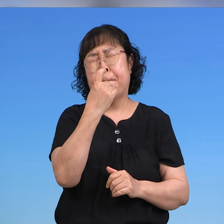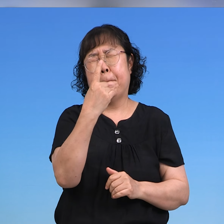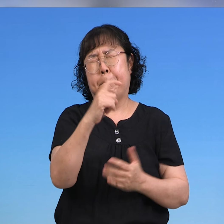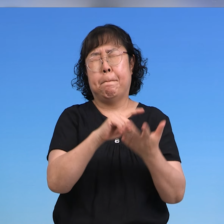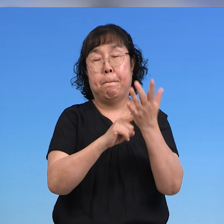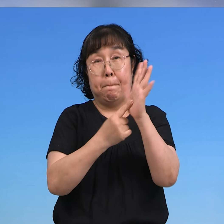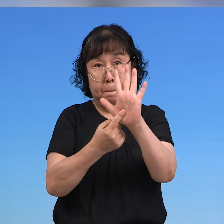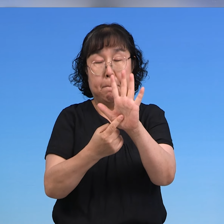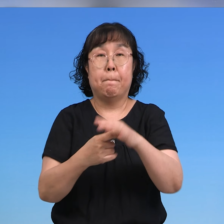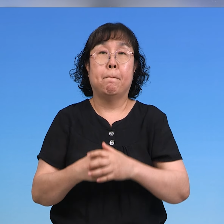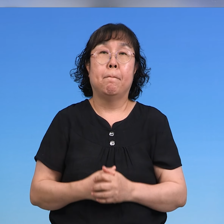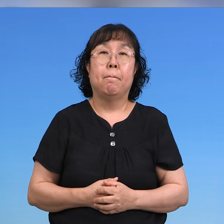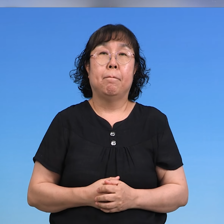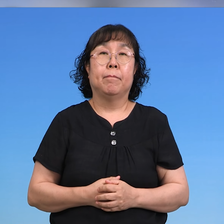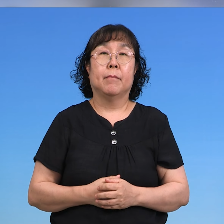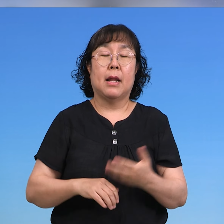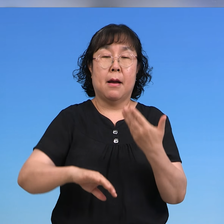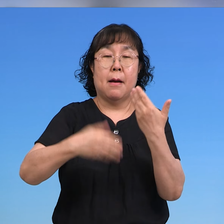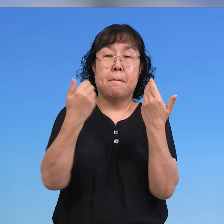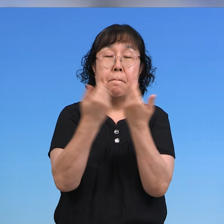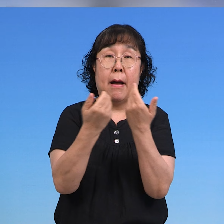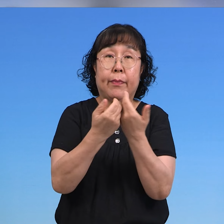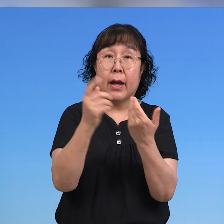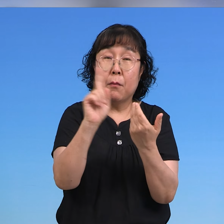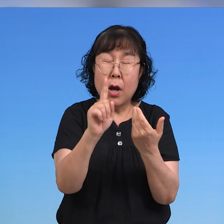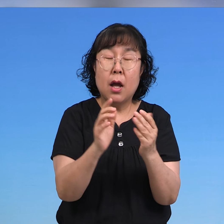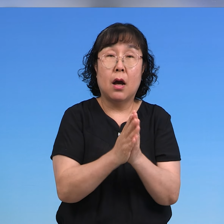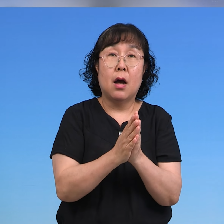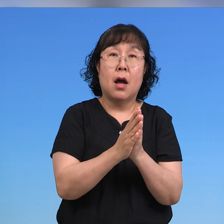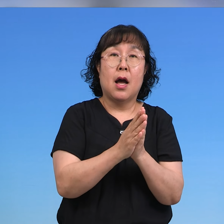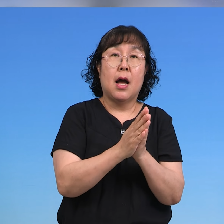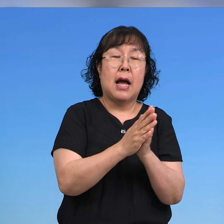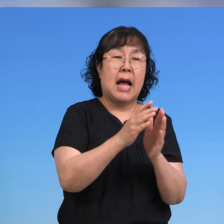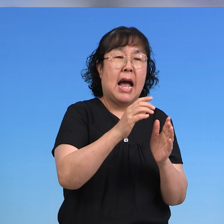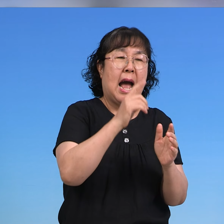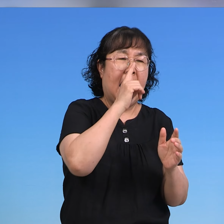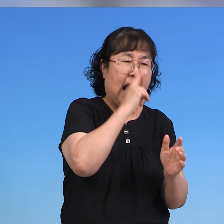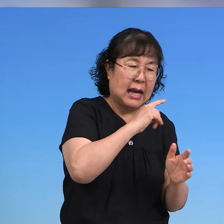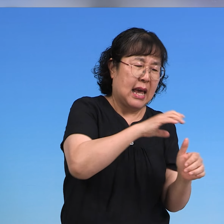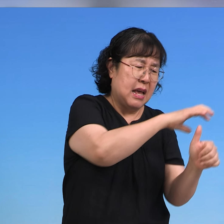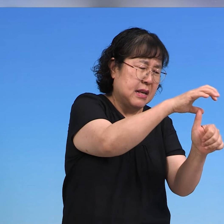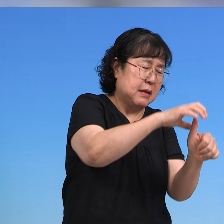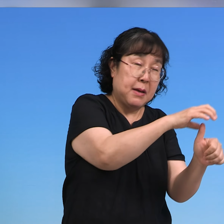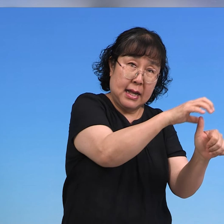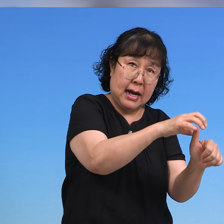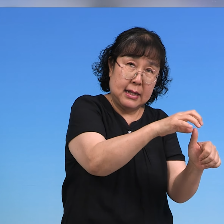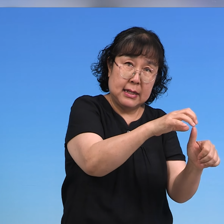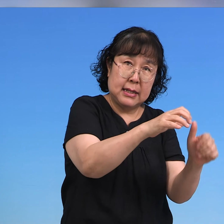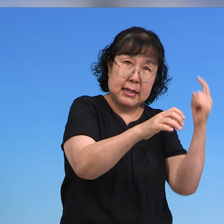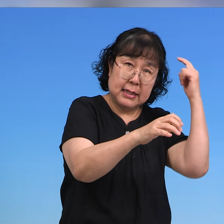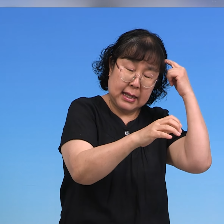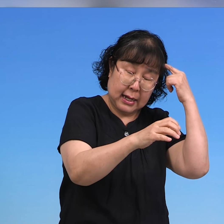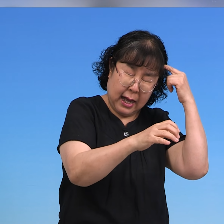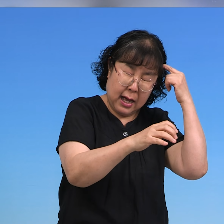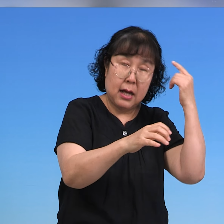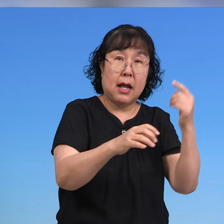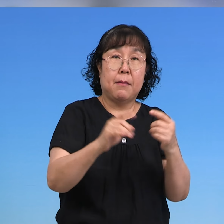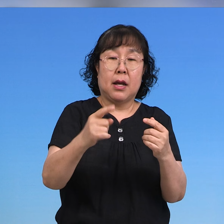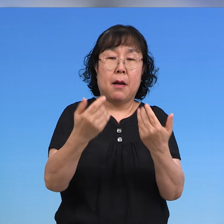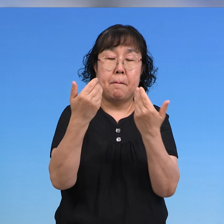아까 이 대조되는 게 뭐였죠? 악에 의해 지배당하는 상상력. 여기에 대조되는